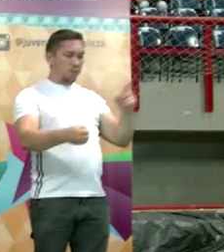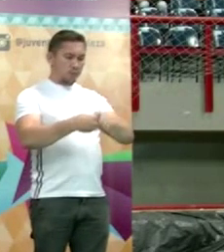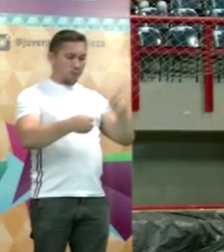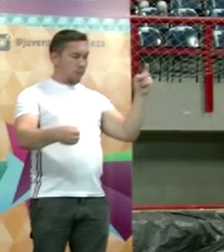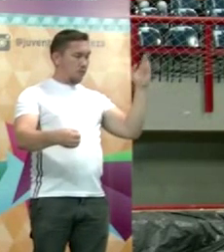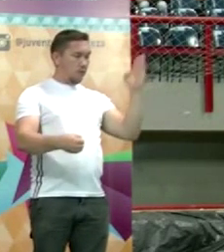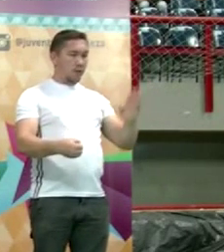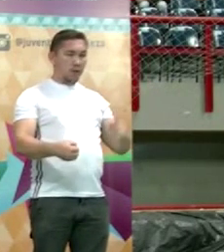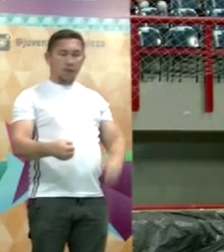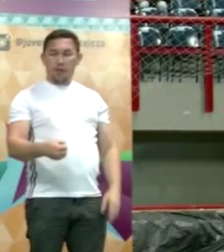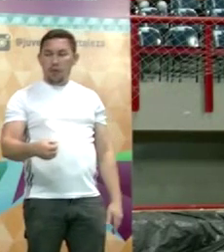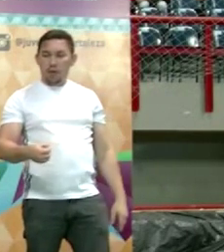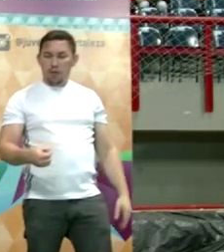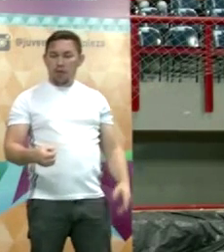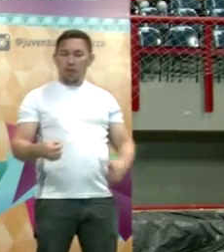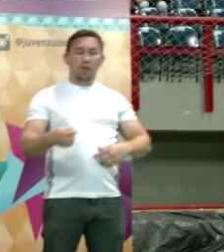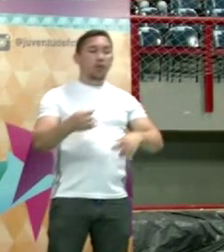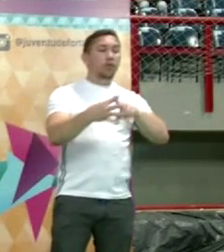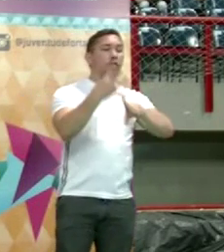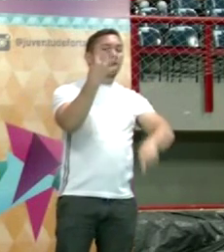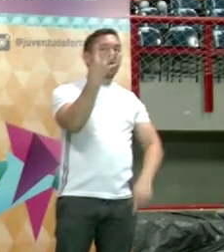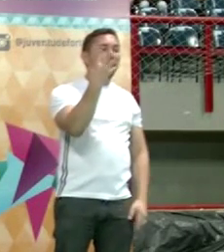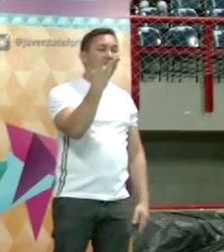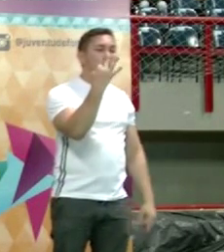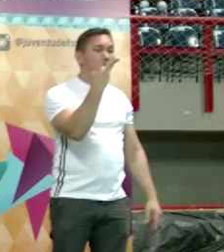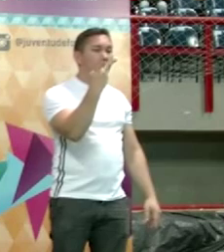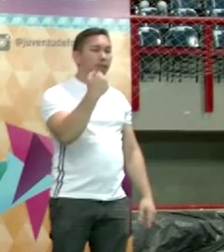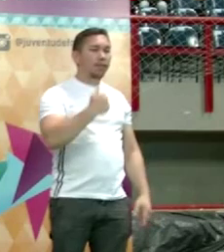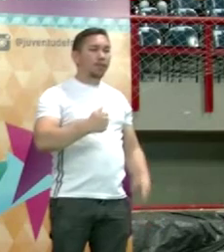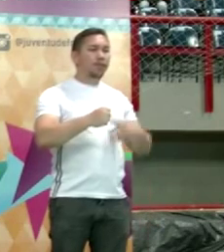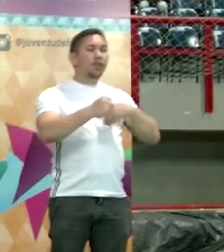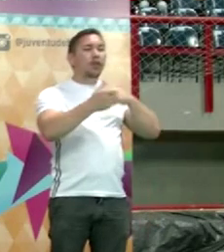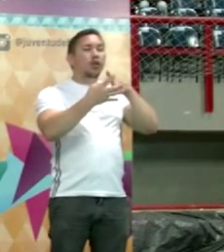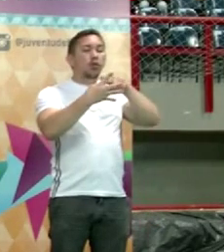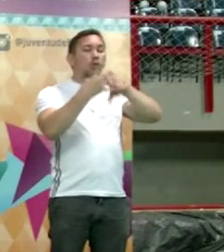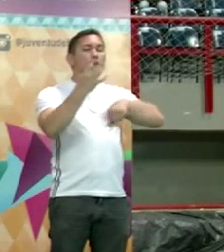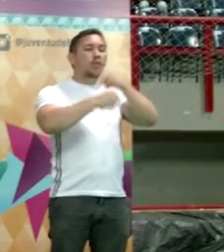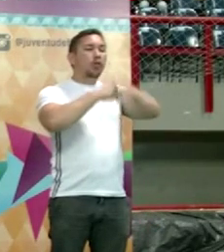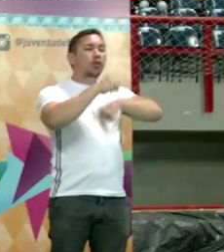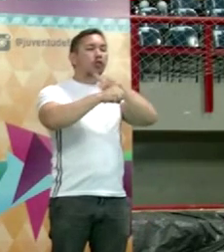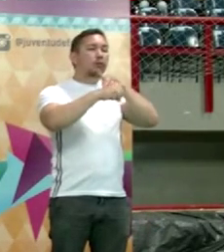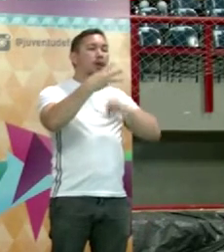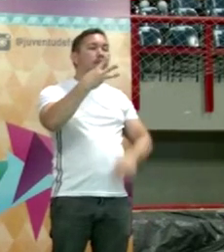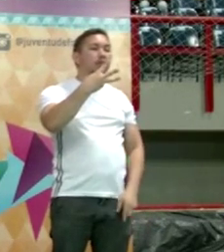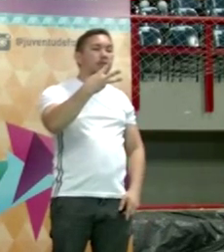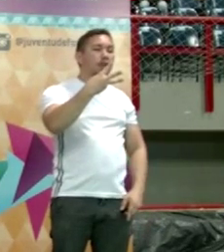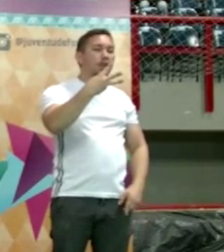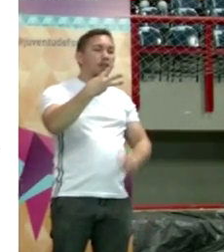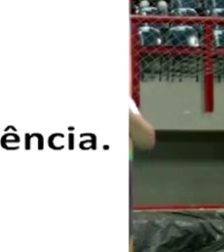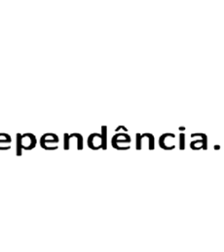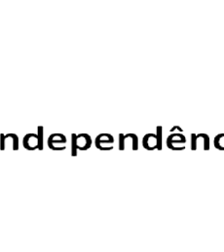Primeiro. Segundo. Terceiro. Vai dar certo.